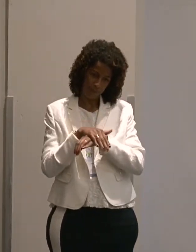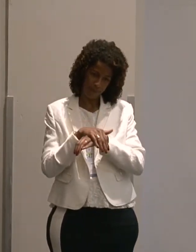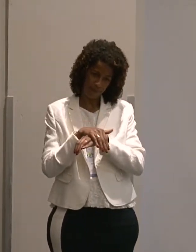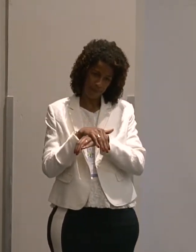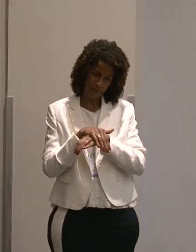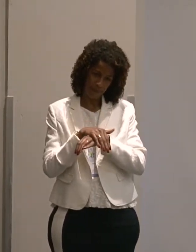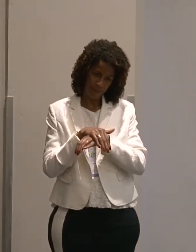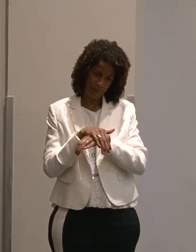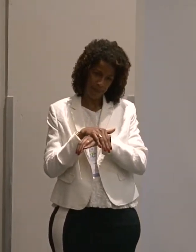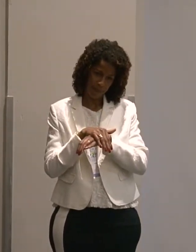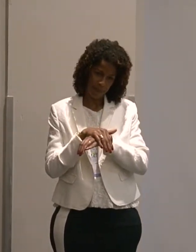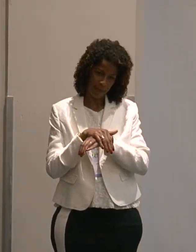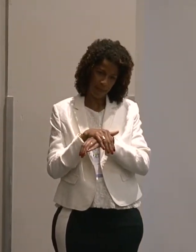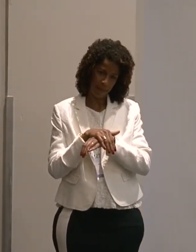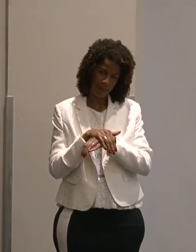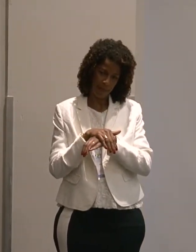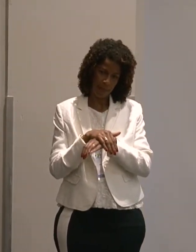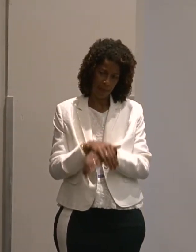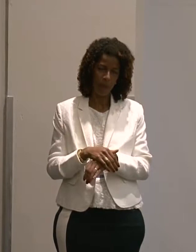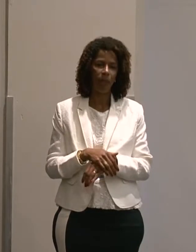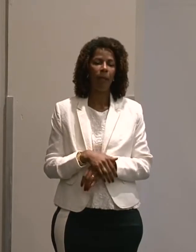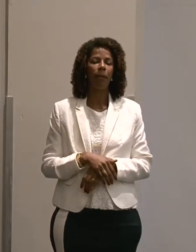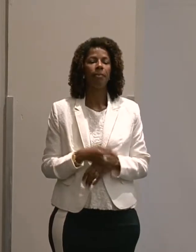Também sou aluna do quarto período. Estudo à noite.